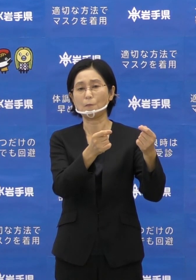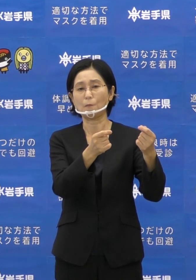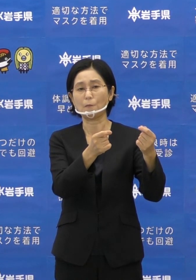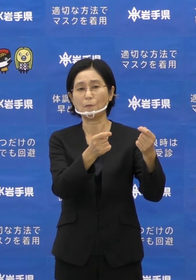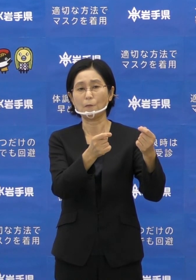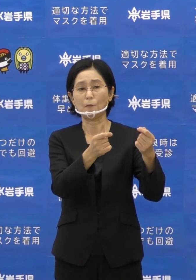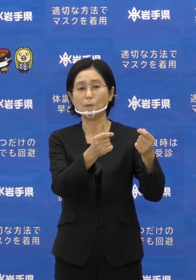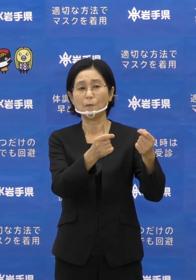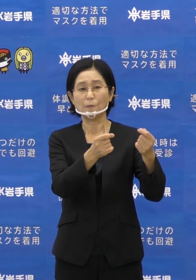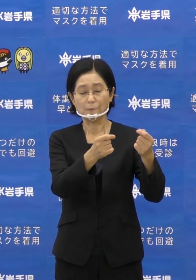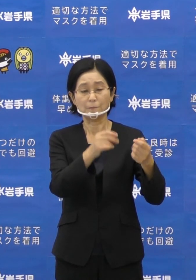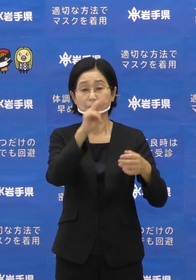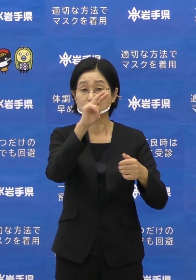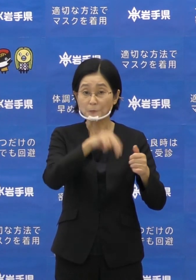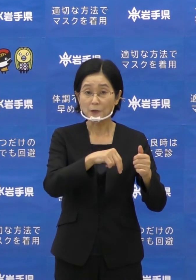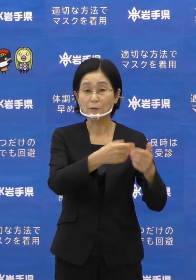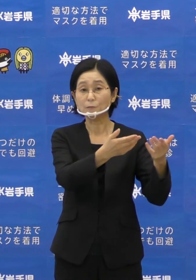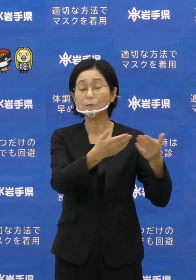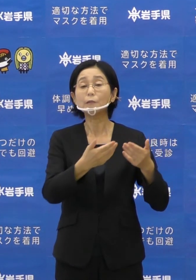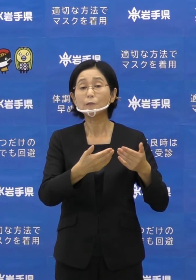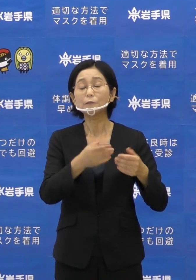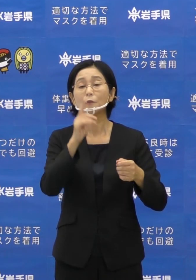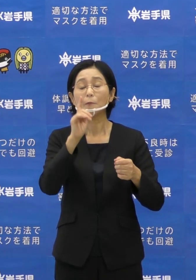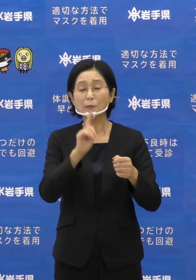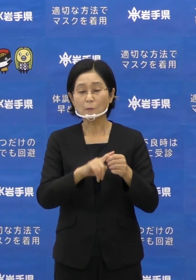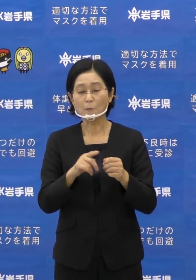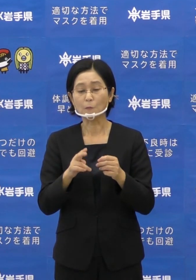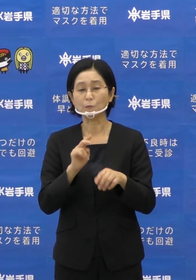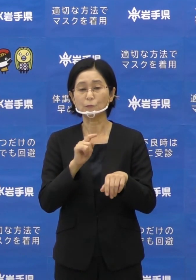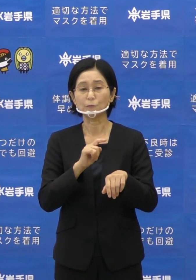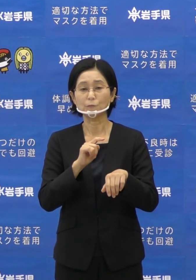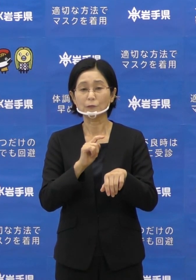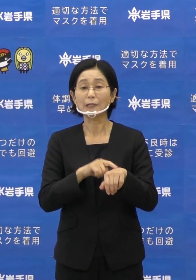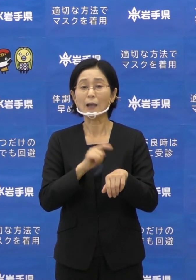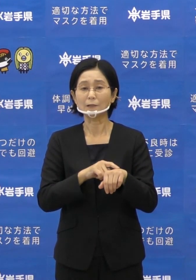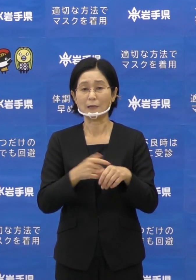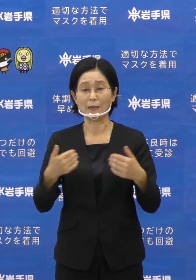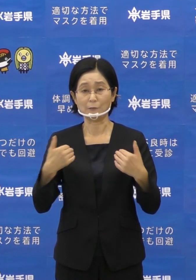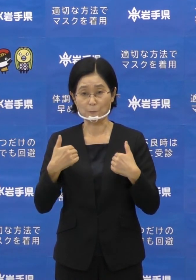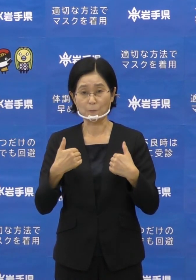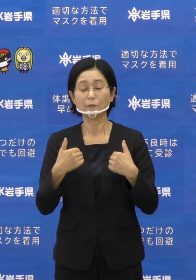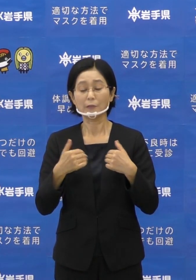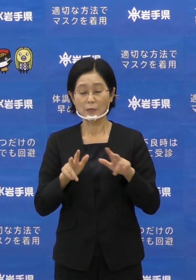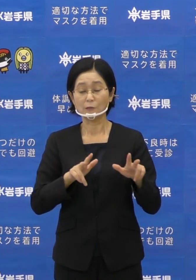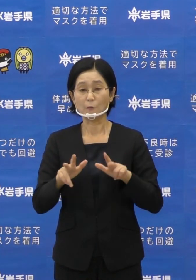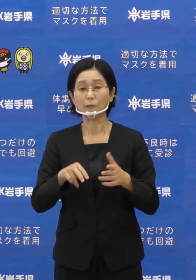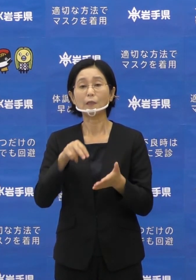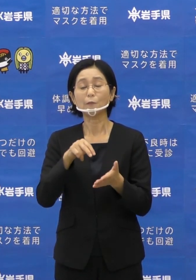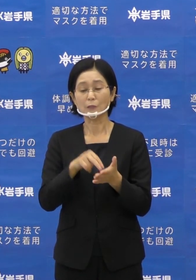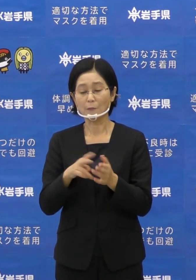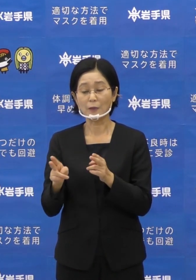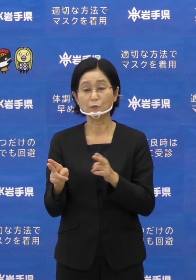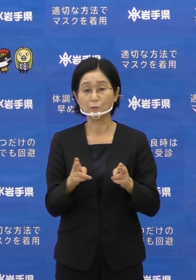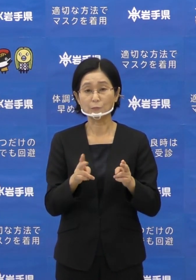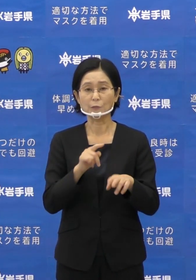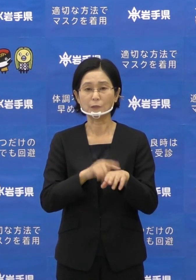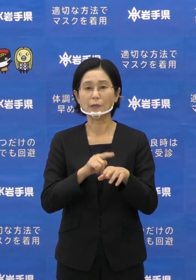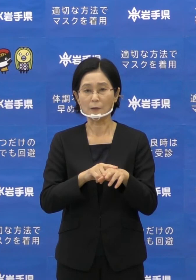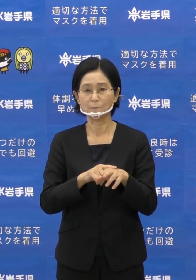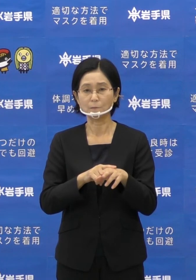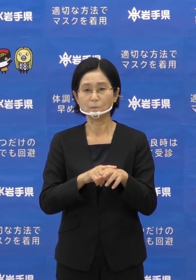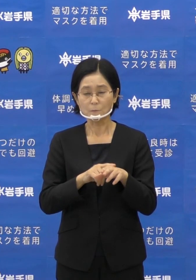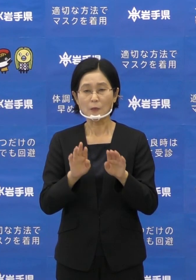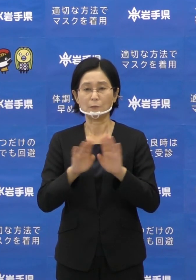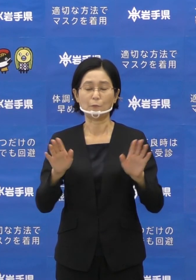決定できるような準備が必要なので、行政的にはまずその準備に着手するという、そういう理屈です。